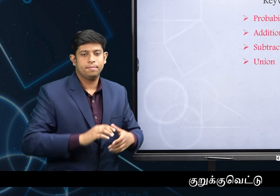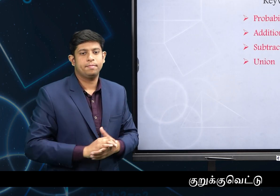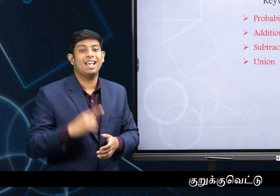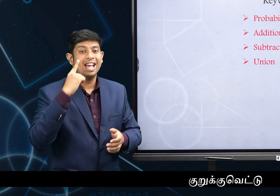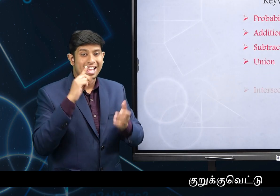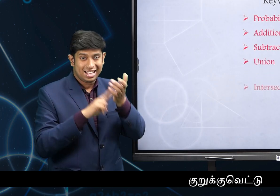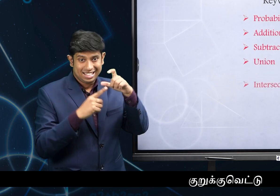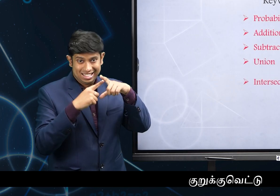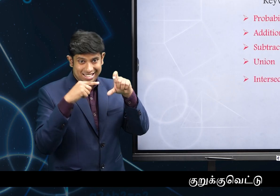வெட்டுக்கணம்,